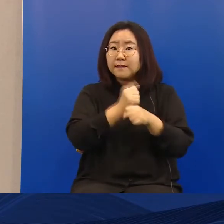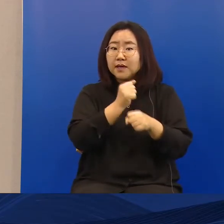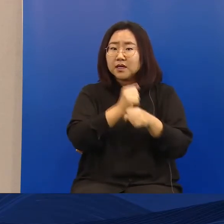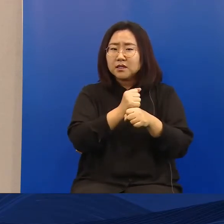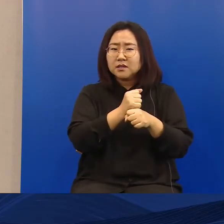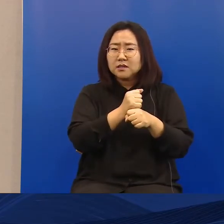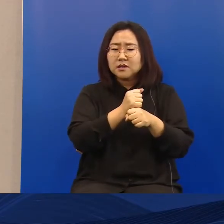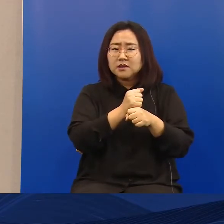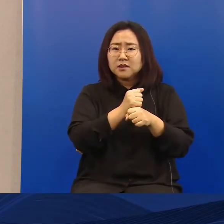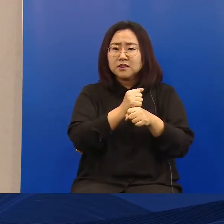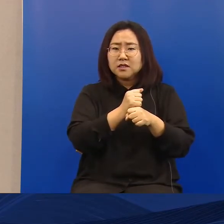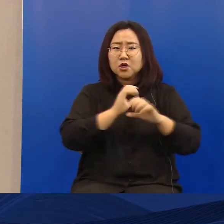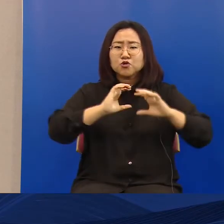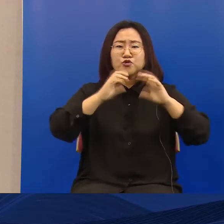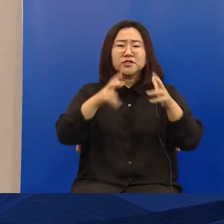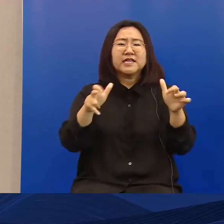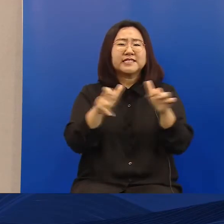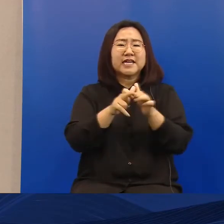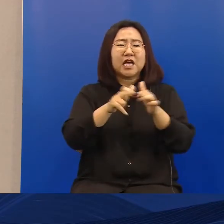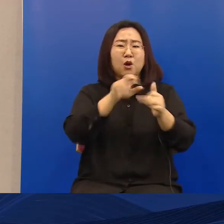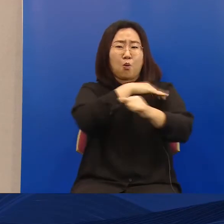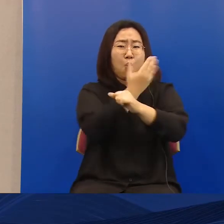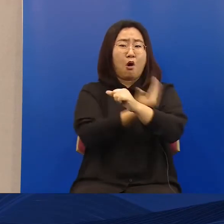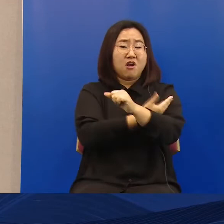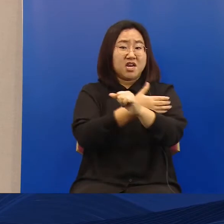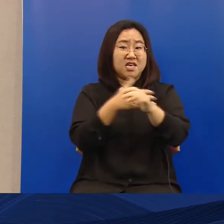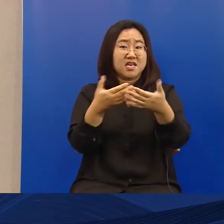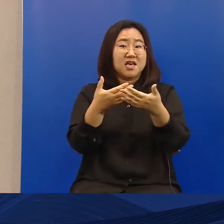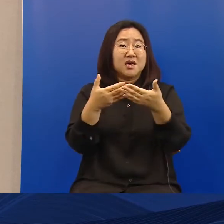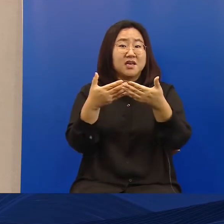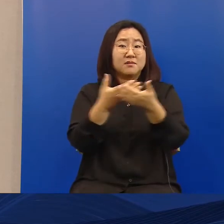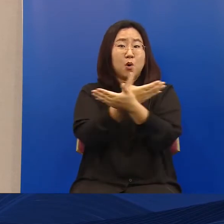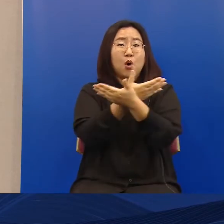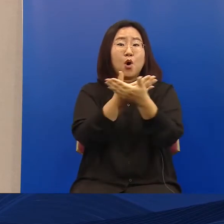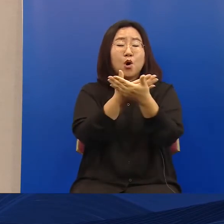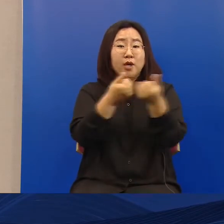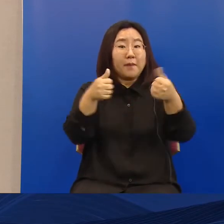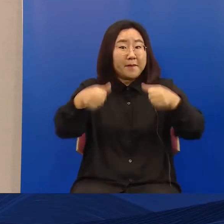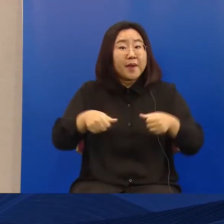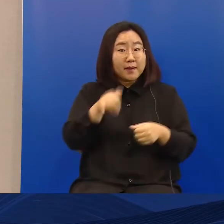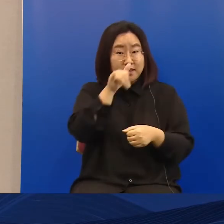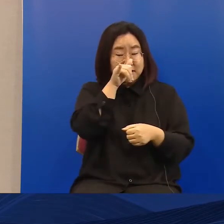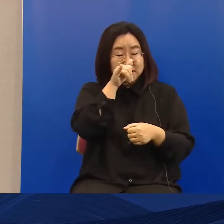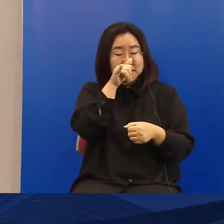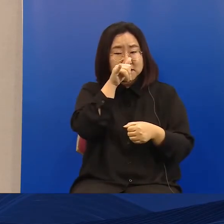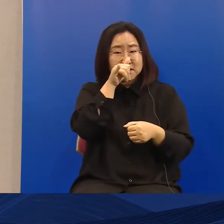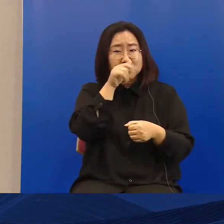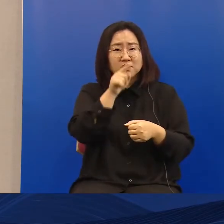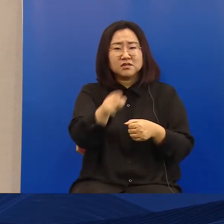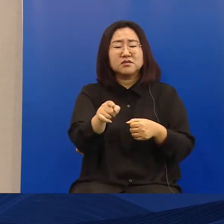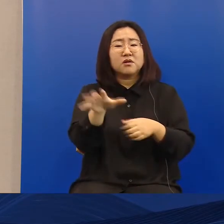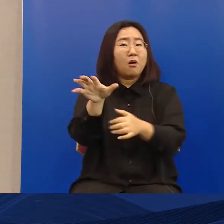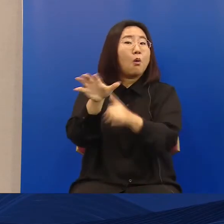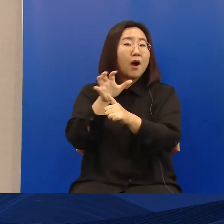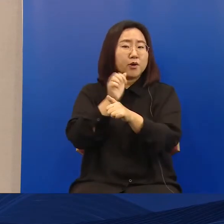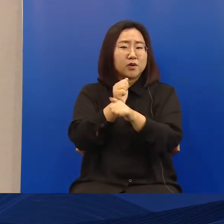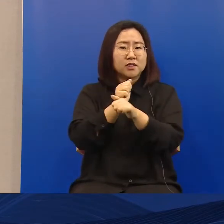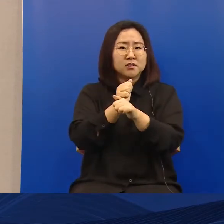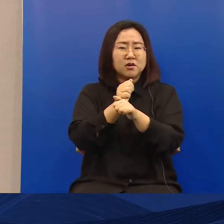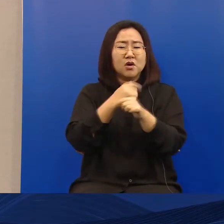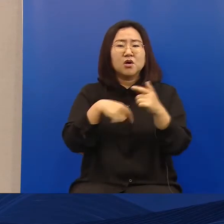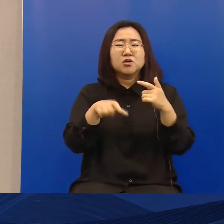만들어진 국제장애인 권리 협약이 있습니다. 국제장애인 권리 협약을 좀 더 들여다보면서 넓은 시각에서